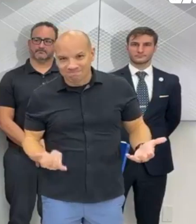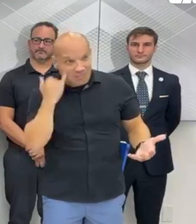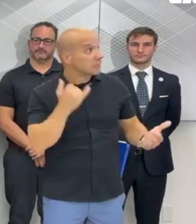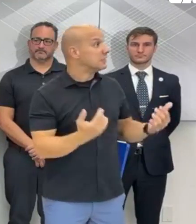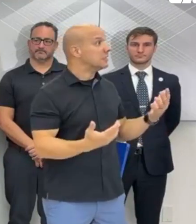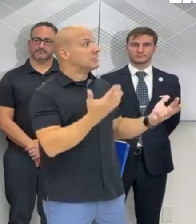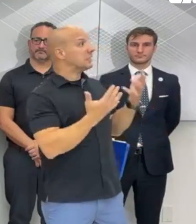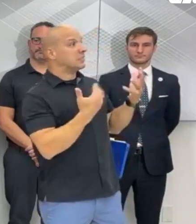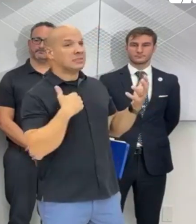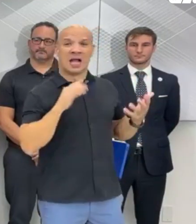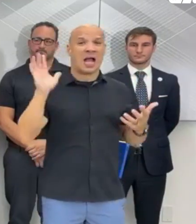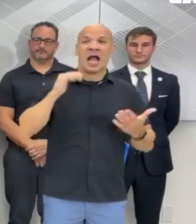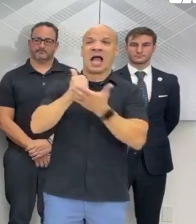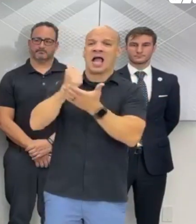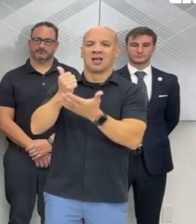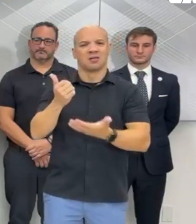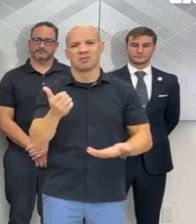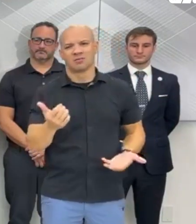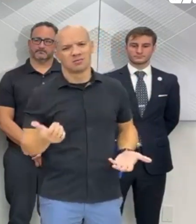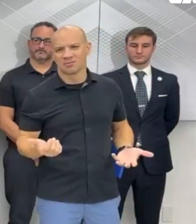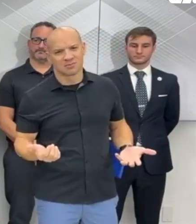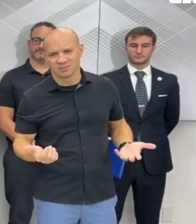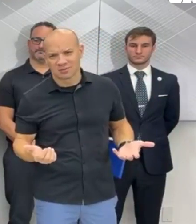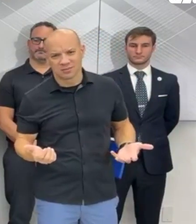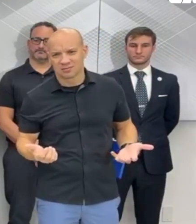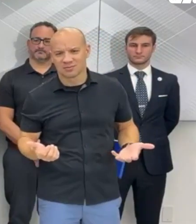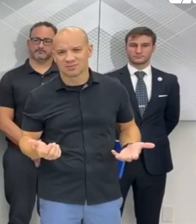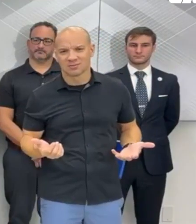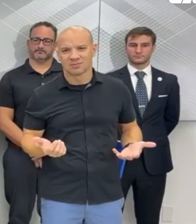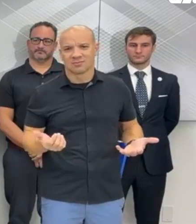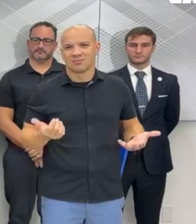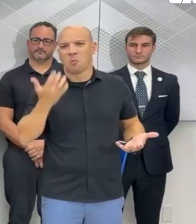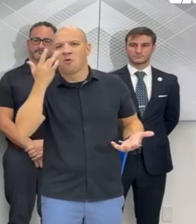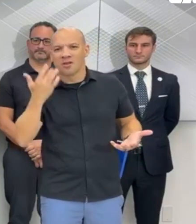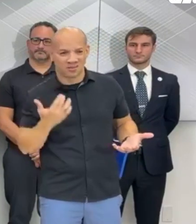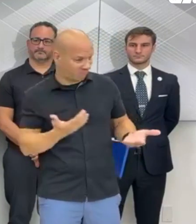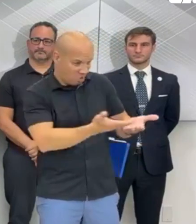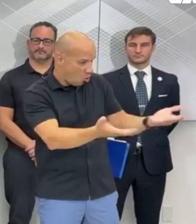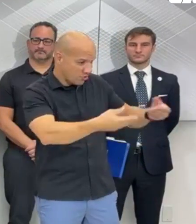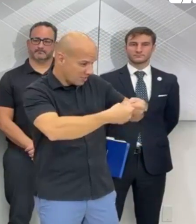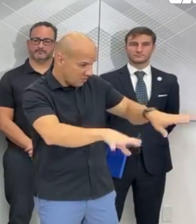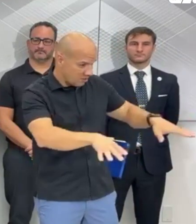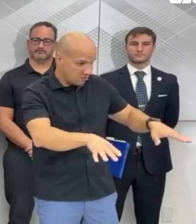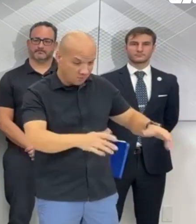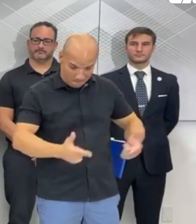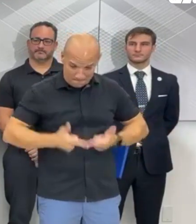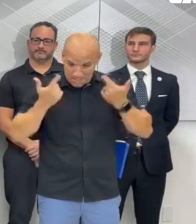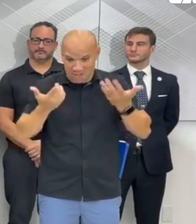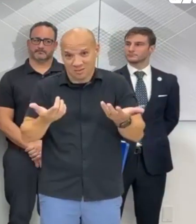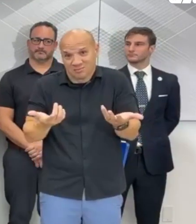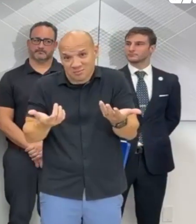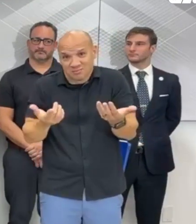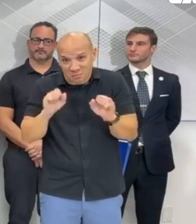encima, entonces nos movemos. No expongas esto porque estás exponiendo como quieras las cosas que tú tienes más tu vida. Y no es lo que